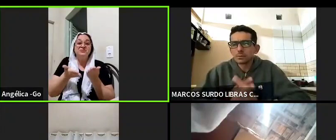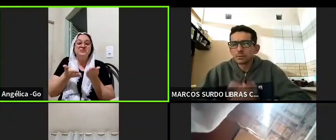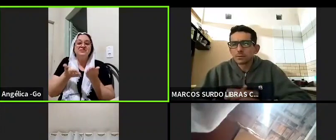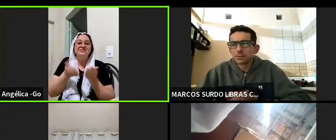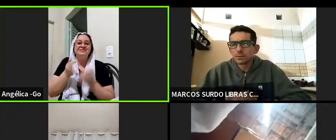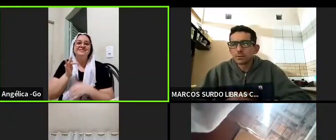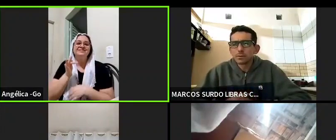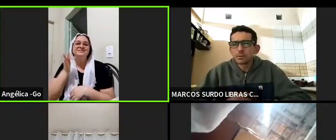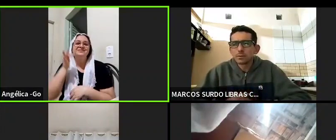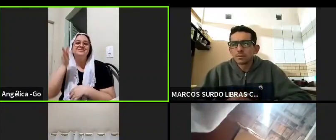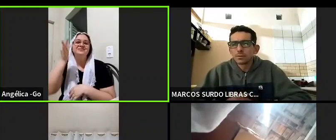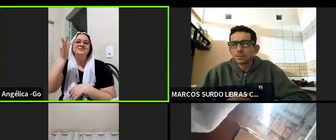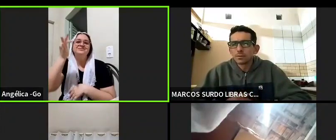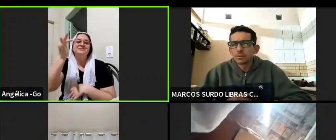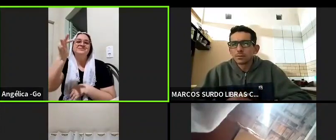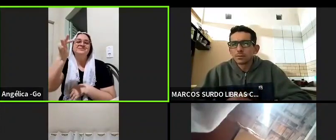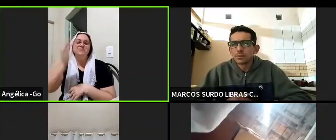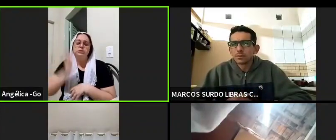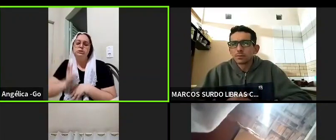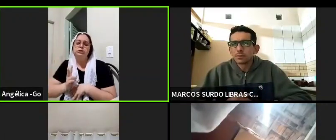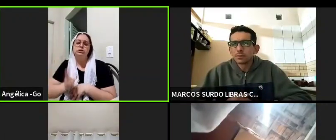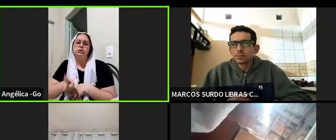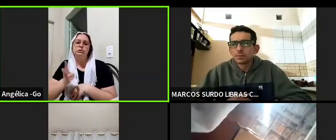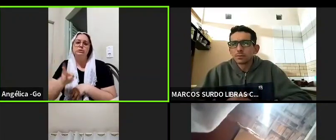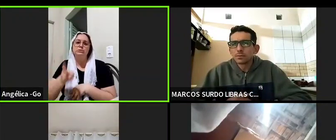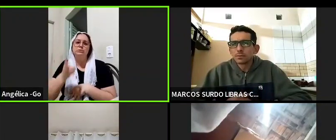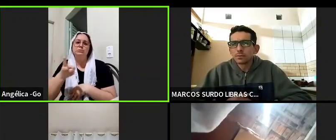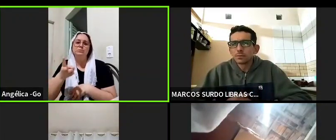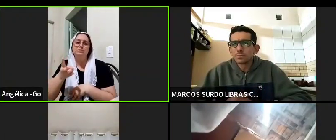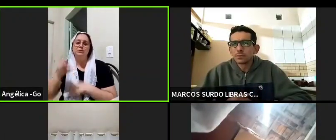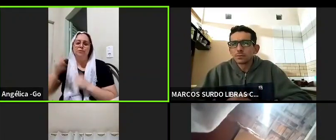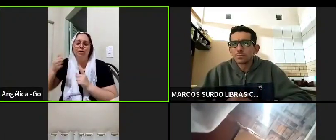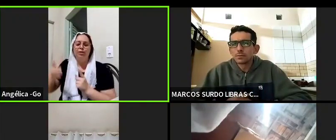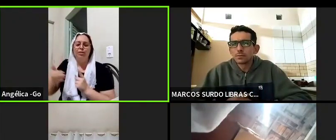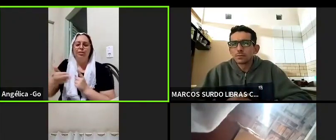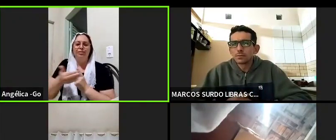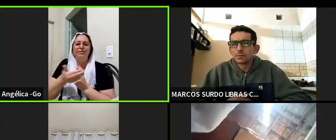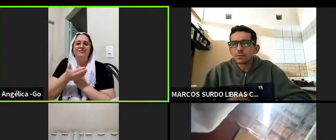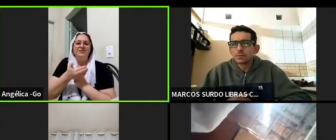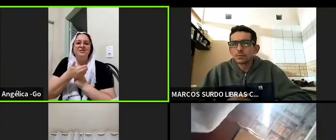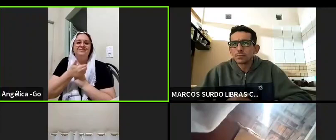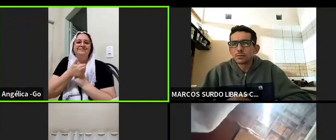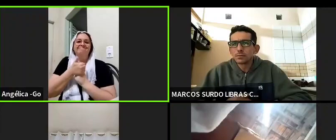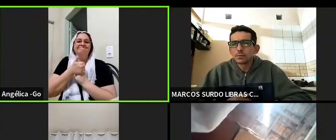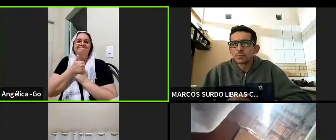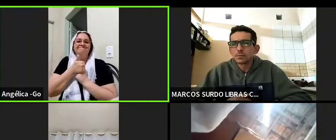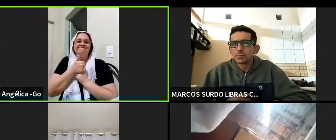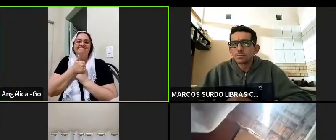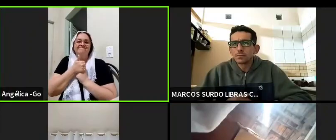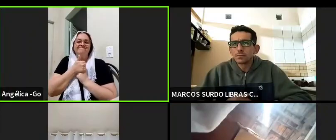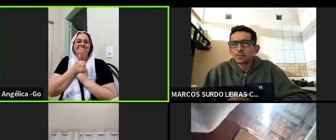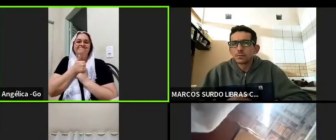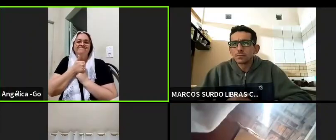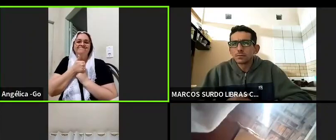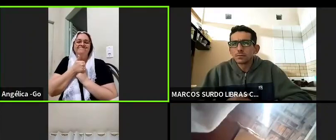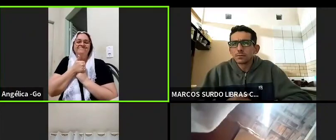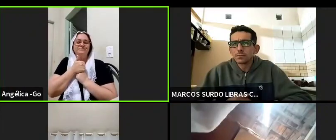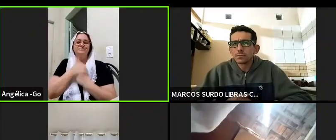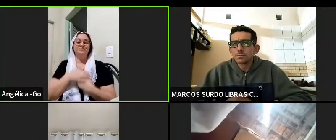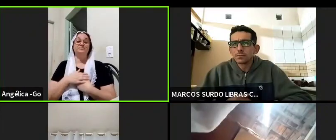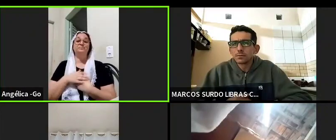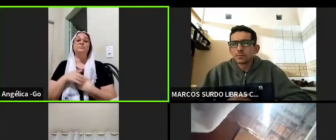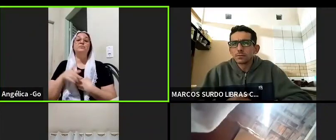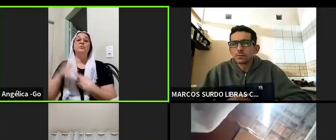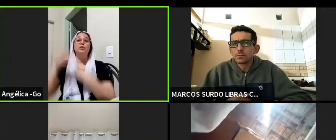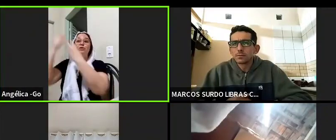pregar, irmãos. Te preocupa, não. No agora eu estou com você. Você está me sentindo aí no teu coração? O Senhor Deus te